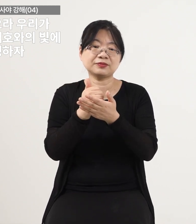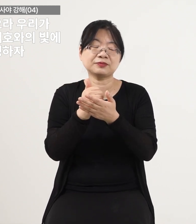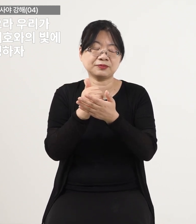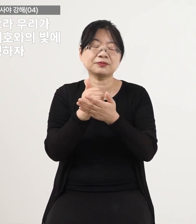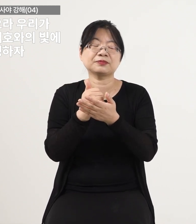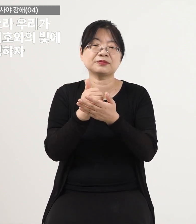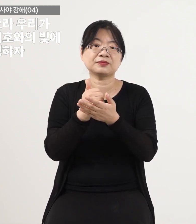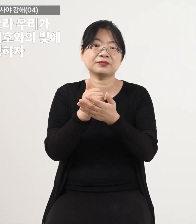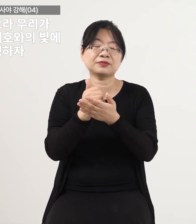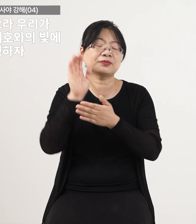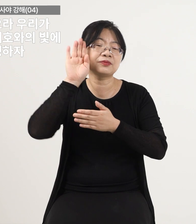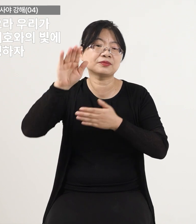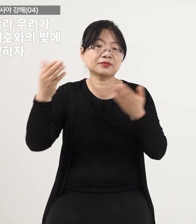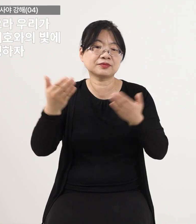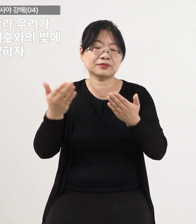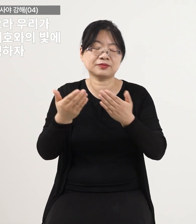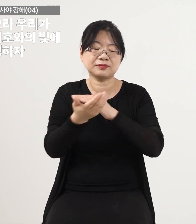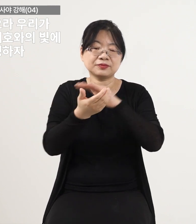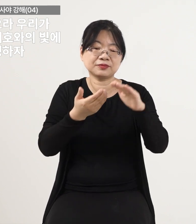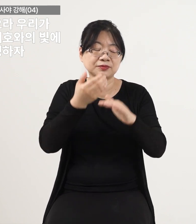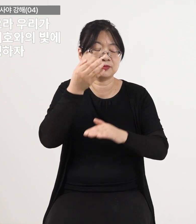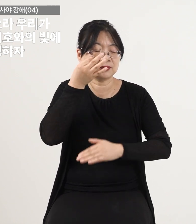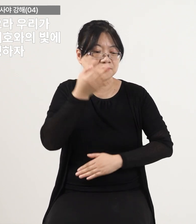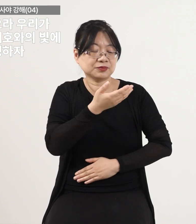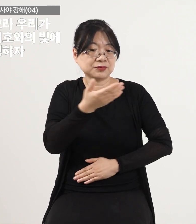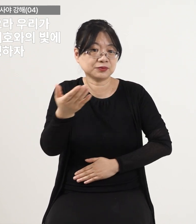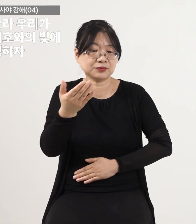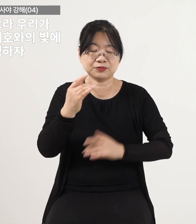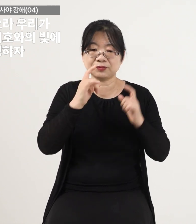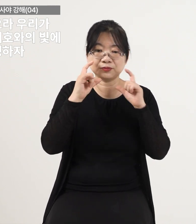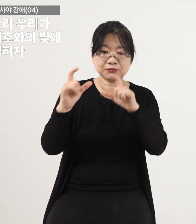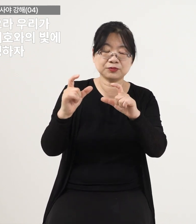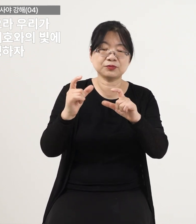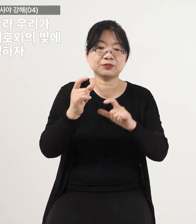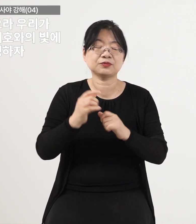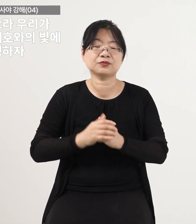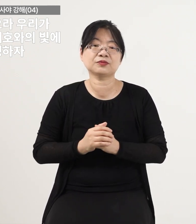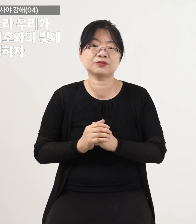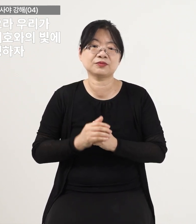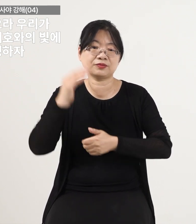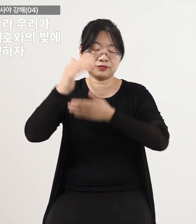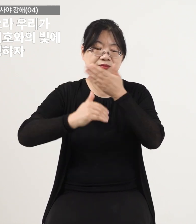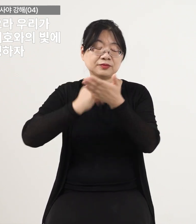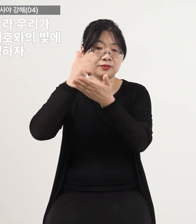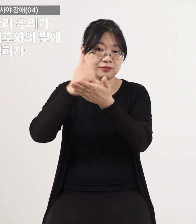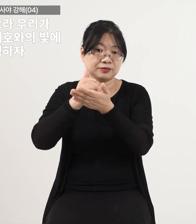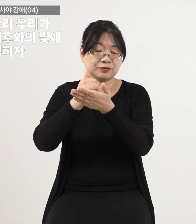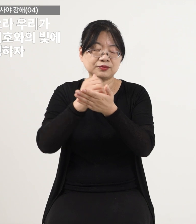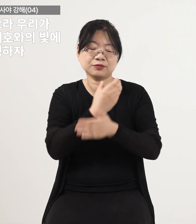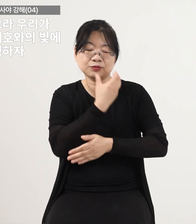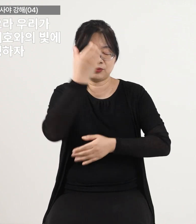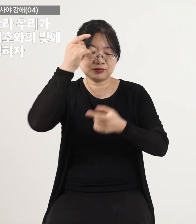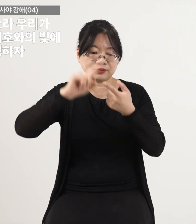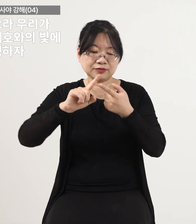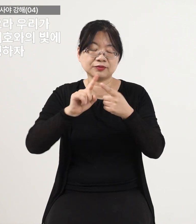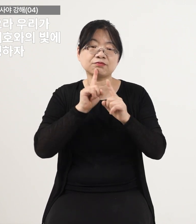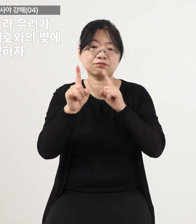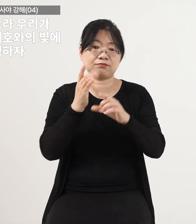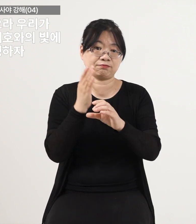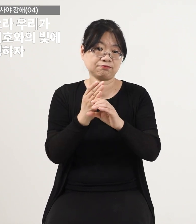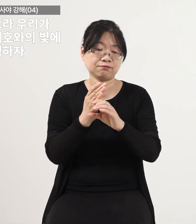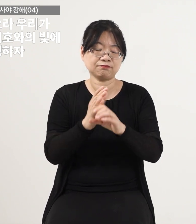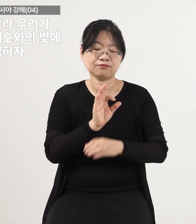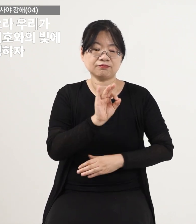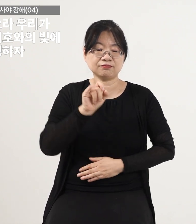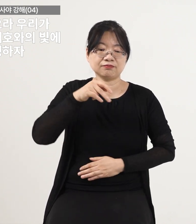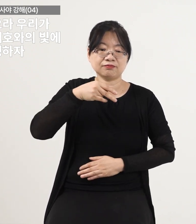미리 맛보게 하시고 선포케 하시고 보여주시는 하나님의 꿈을 얘기합니다.